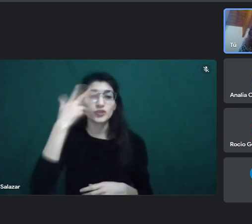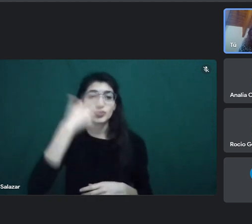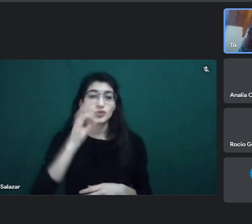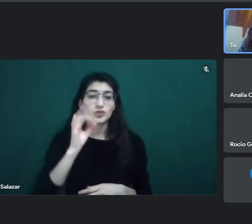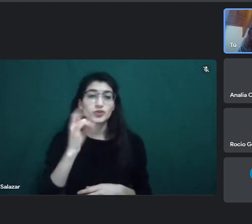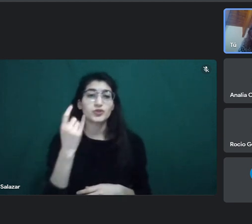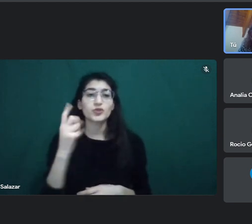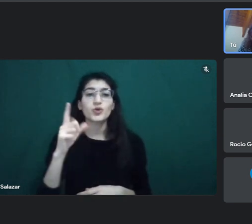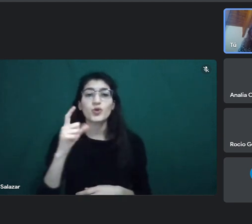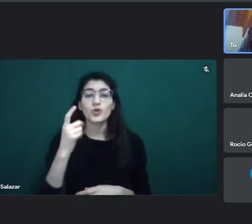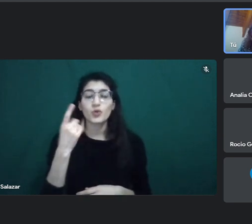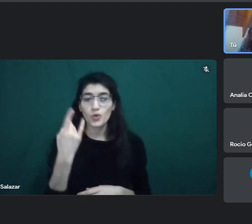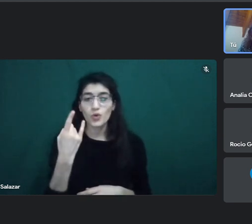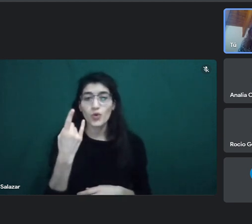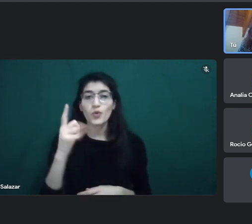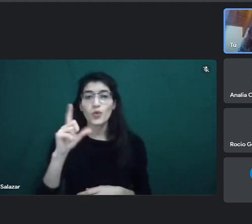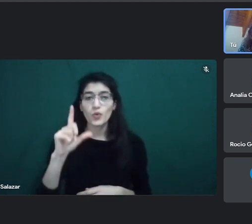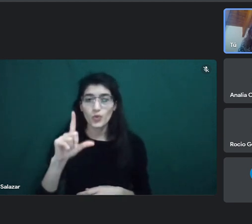tenemos,